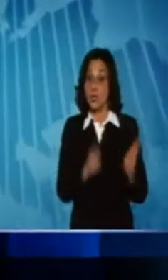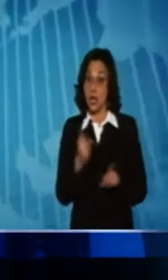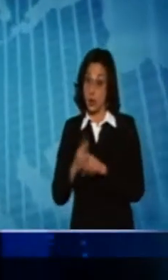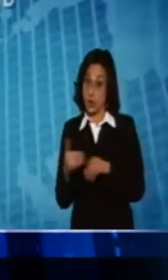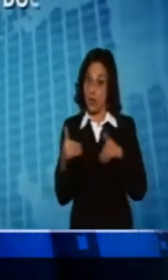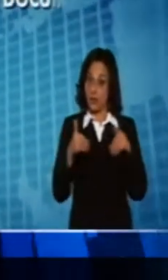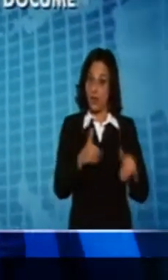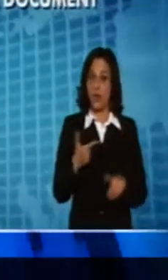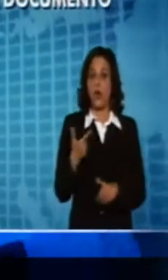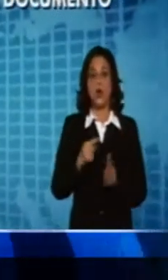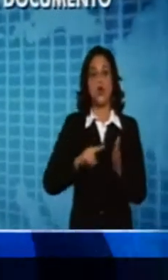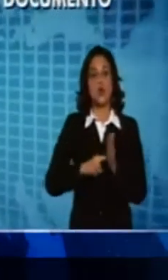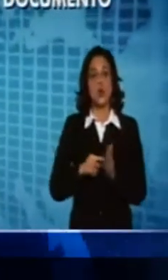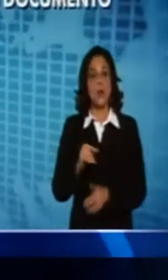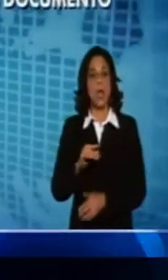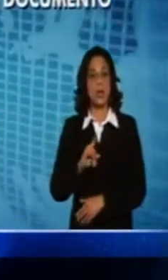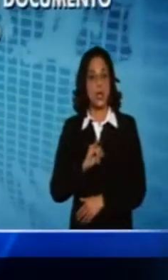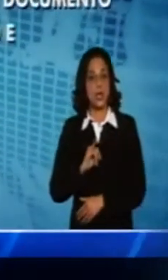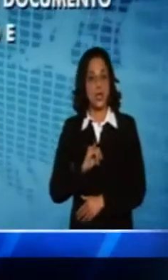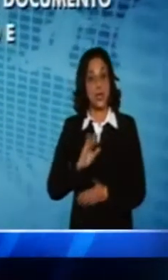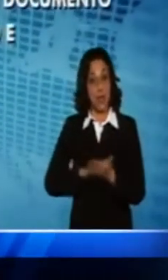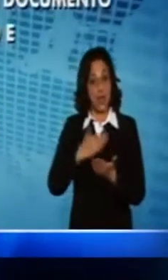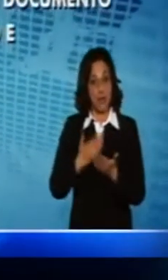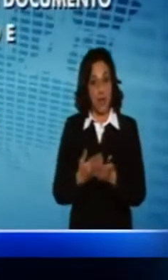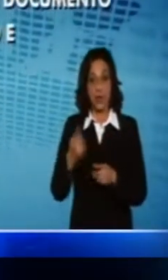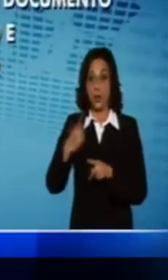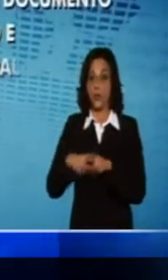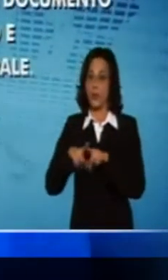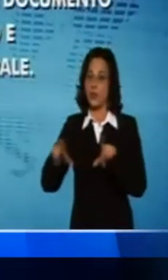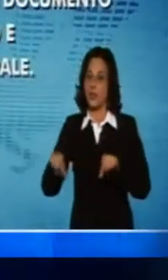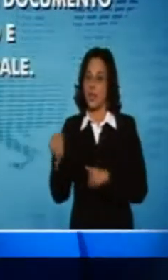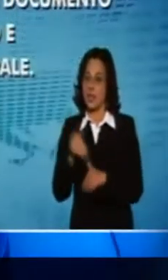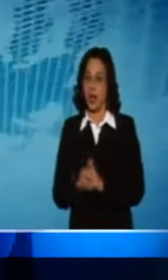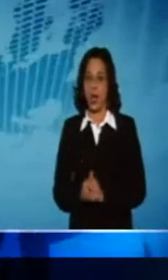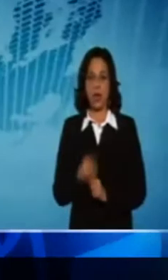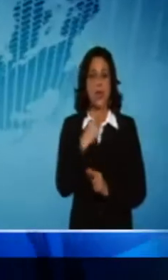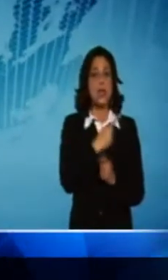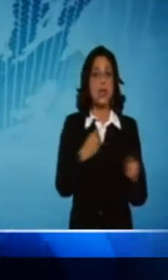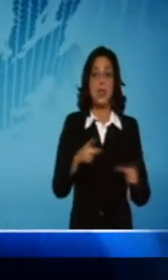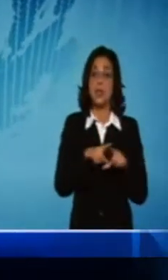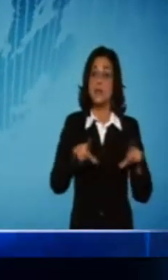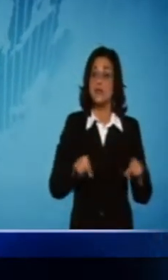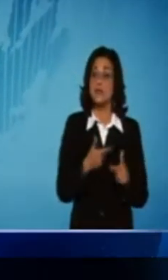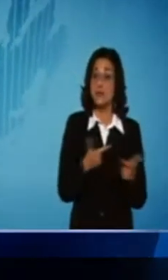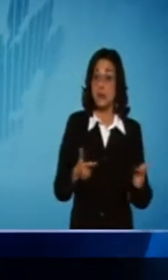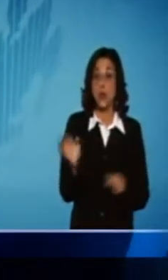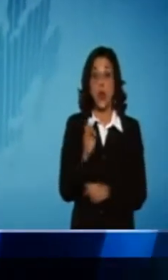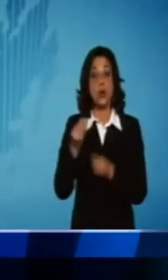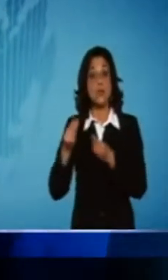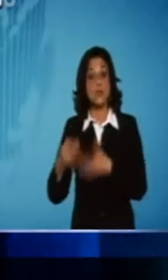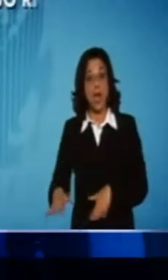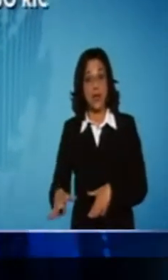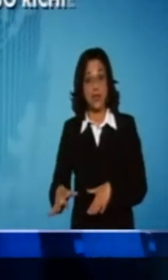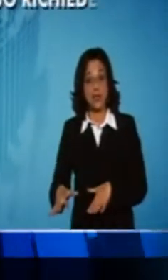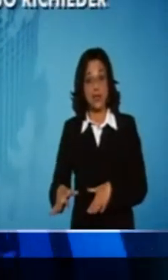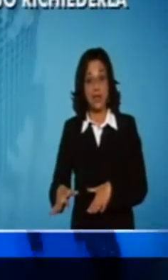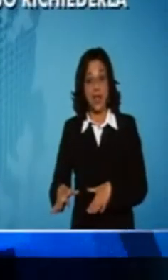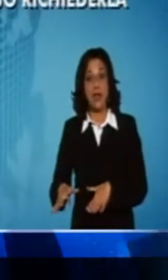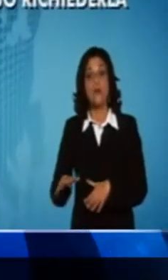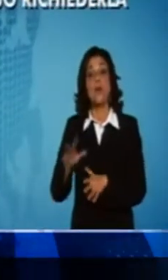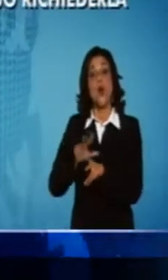di riconoscimento valido e la tessera elettorale che in caso di smarrimento può essere ritirata presso l'ufficio elettorale di ciascun comune